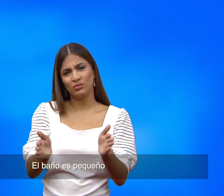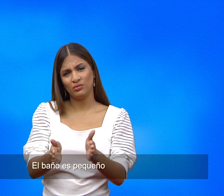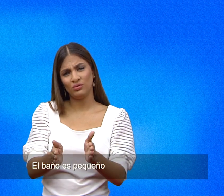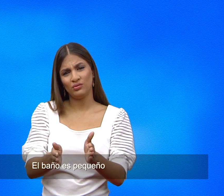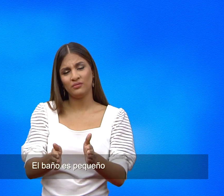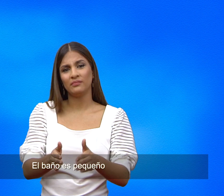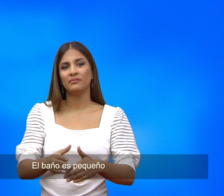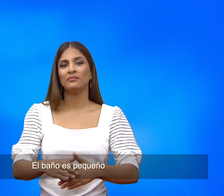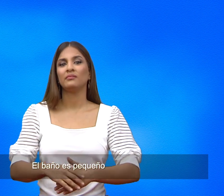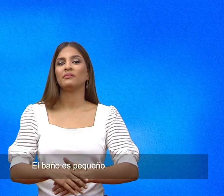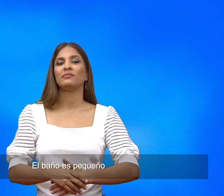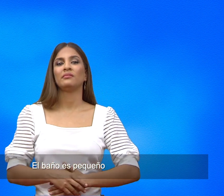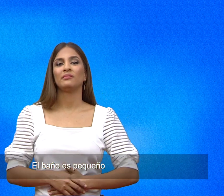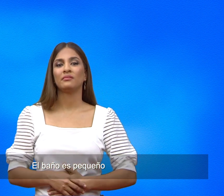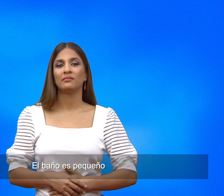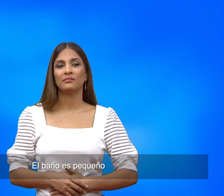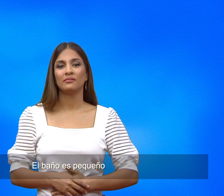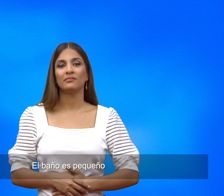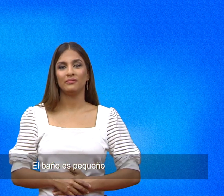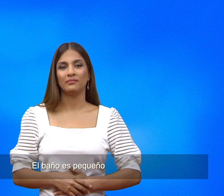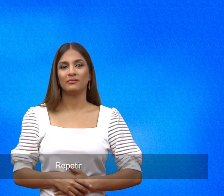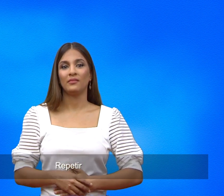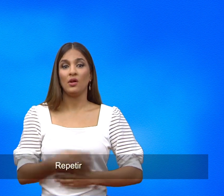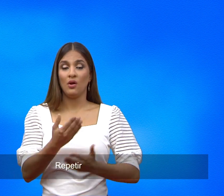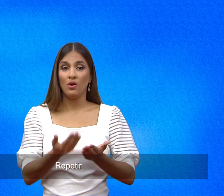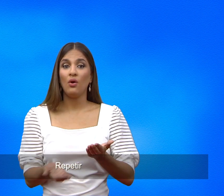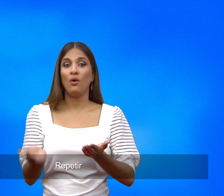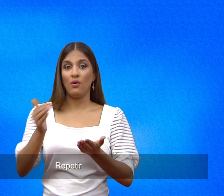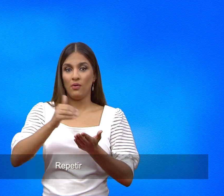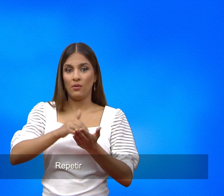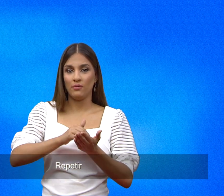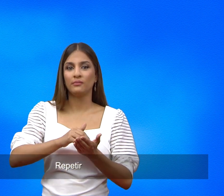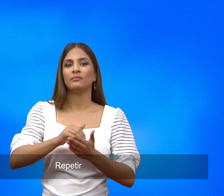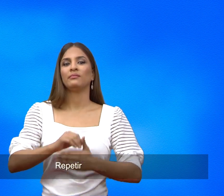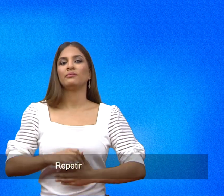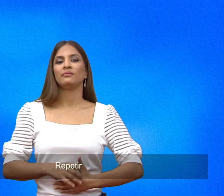el baño es pequeño y repetir